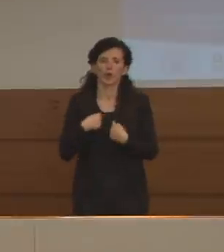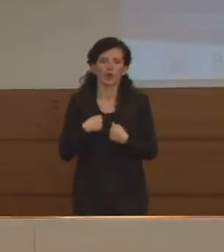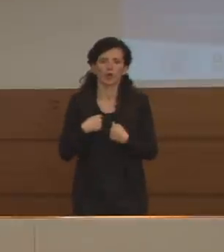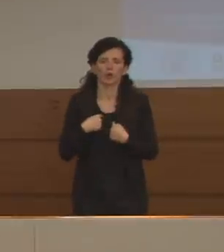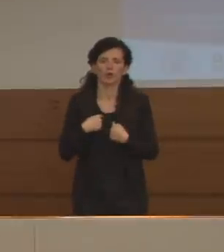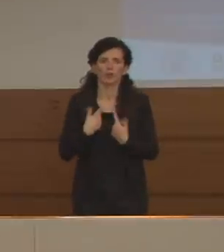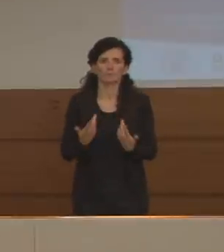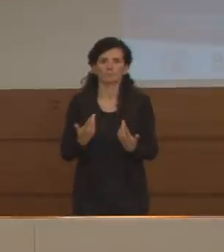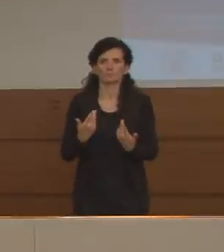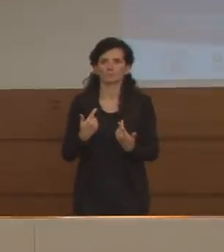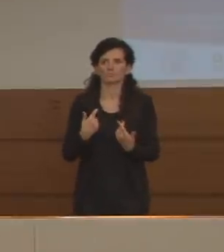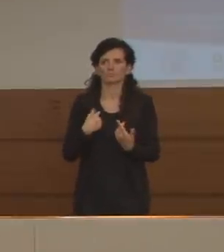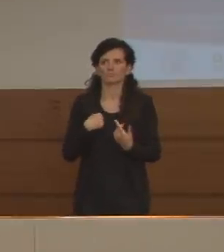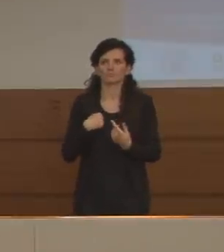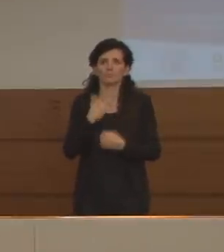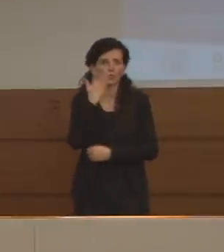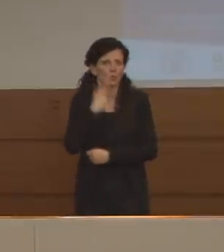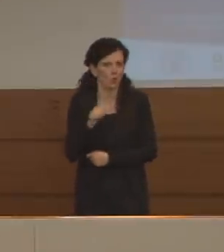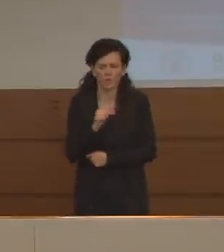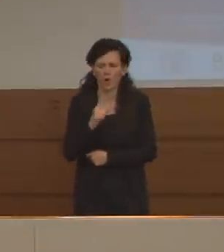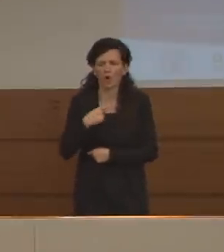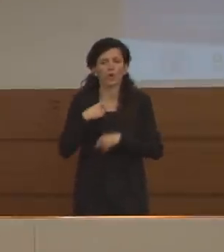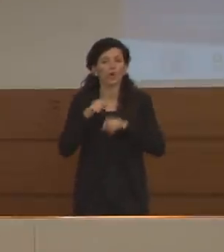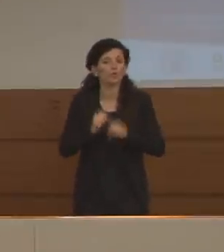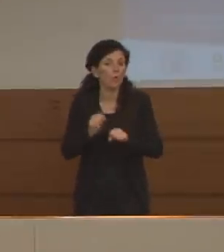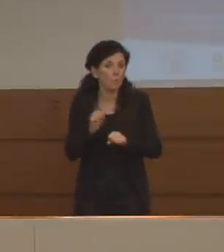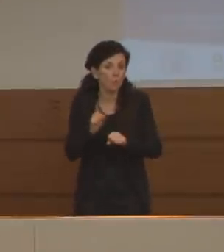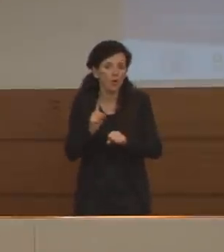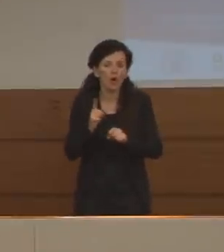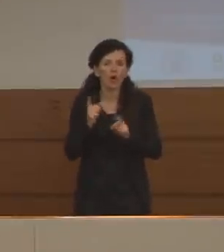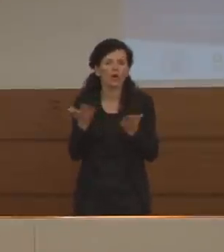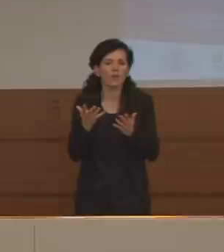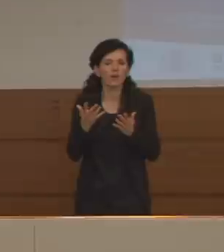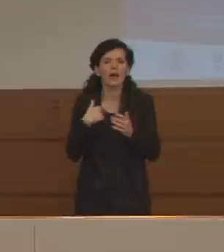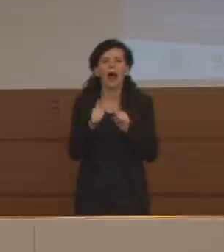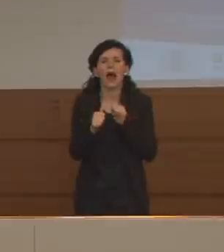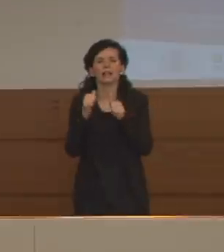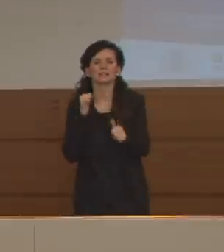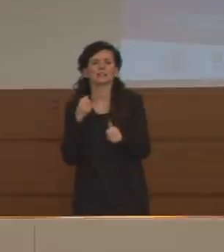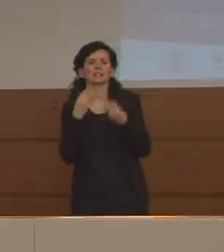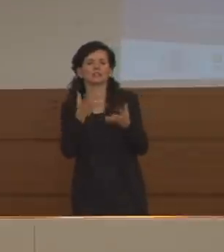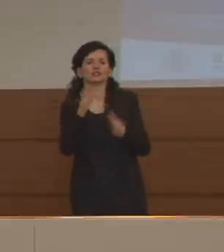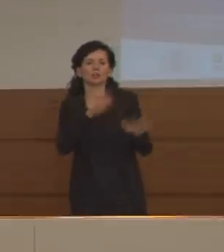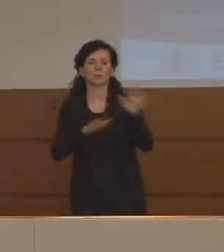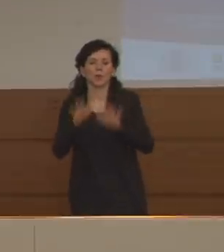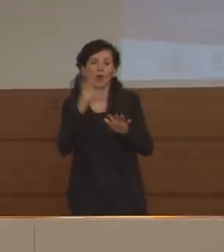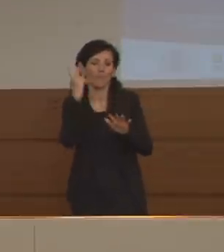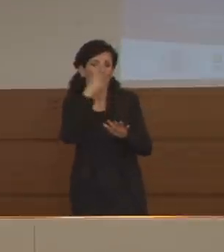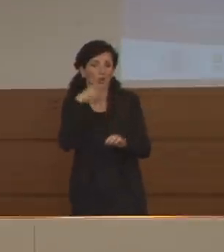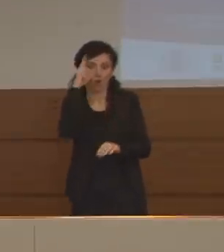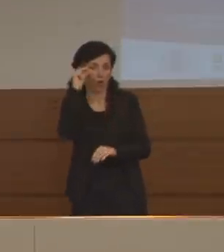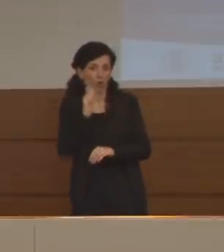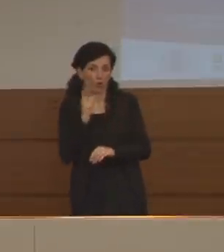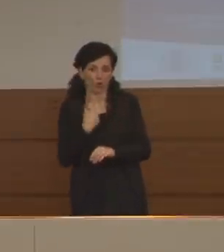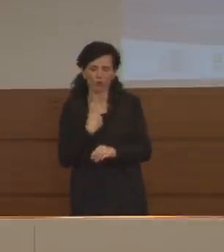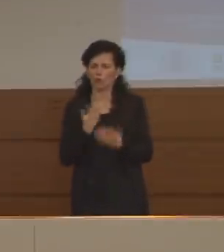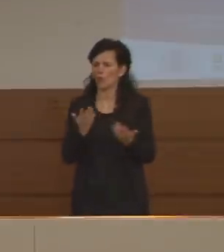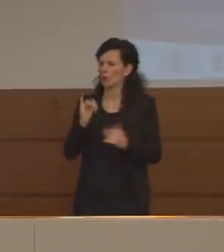permettere non voglio permettermi di anticipare cose che a me non sono note